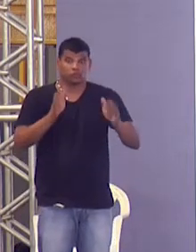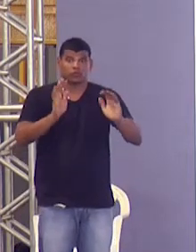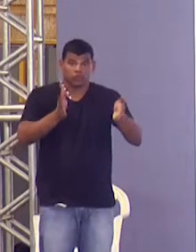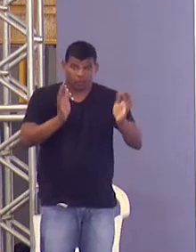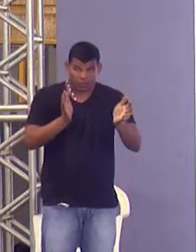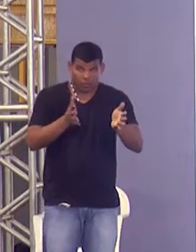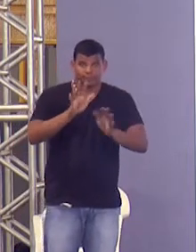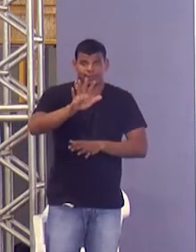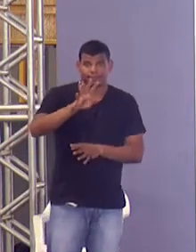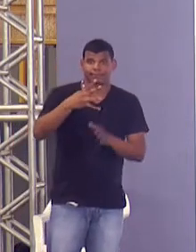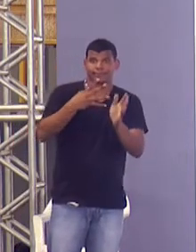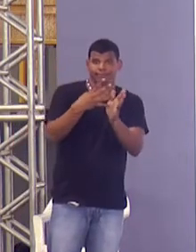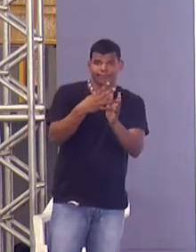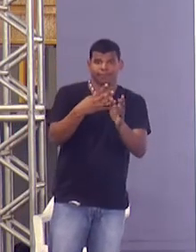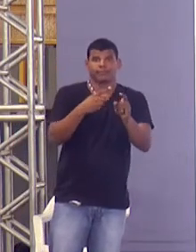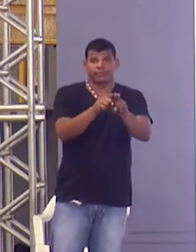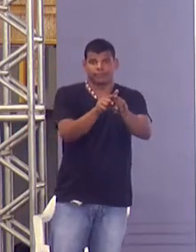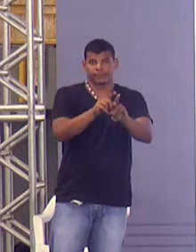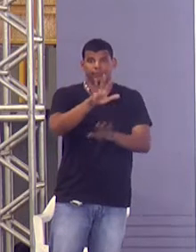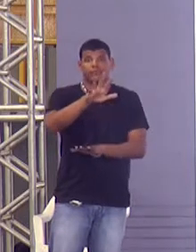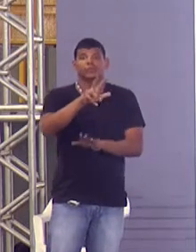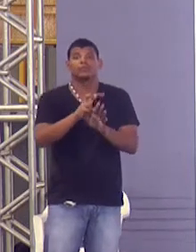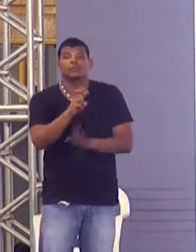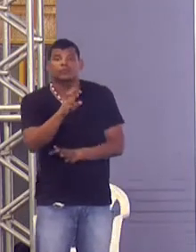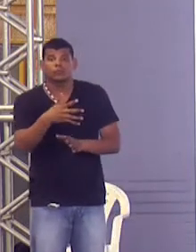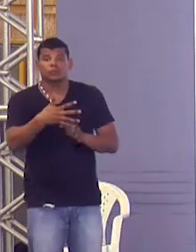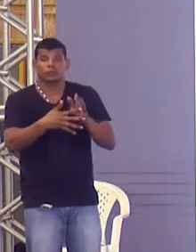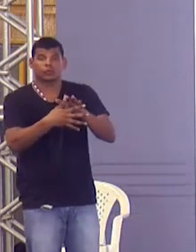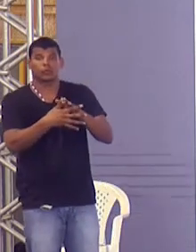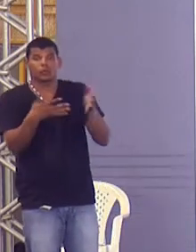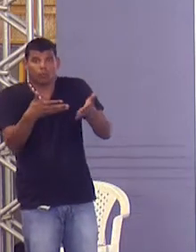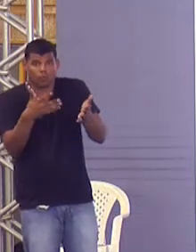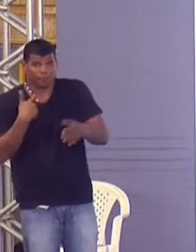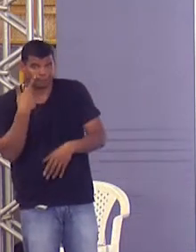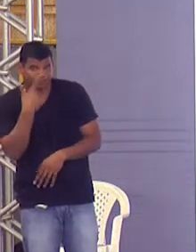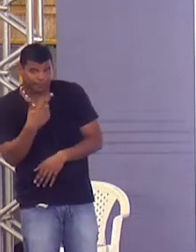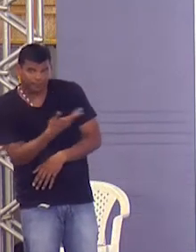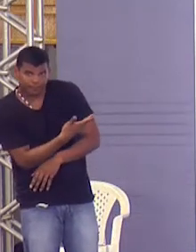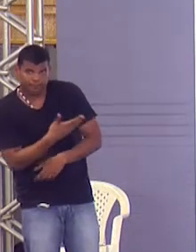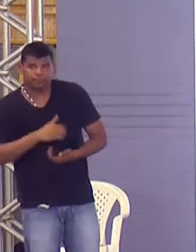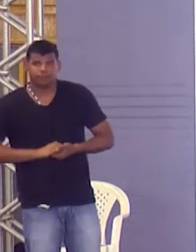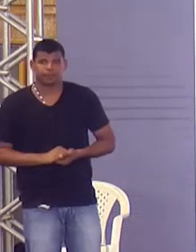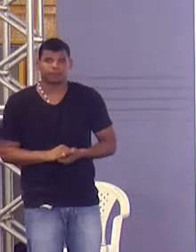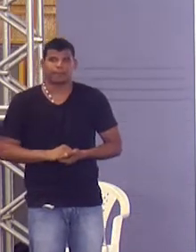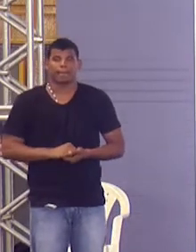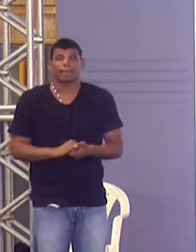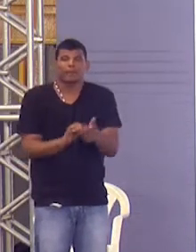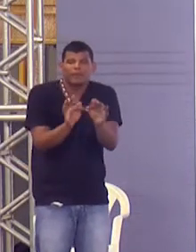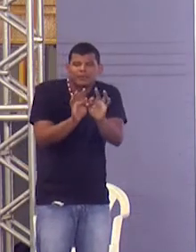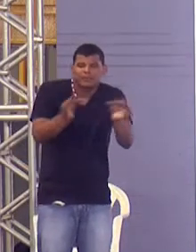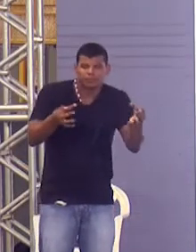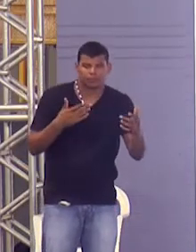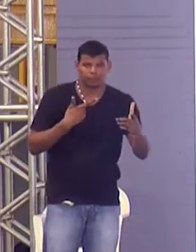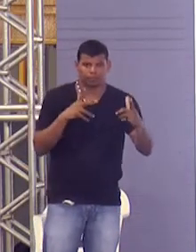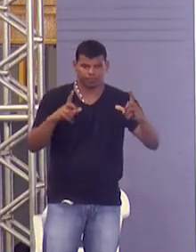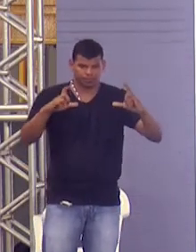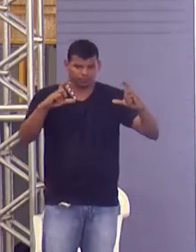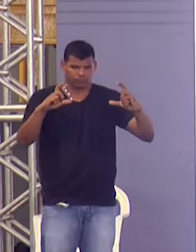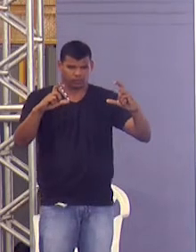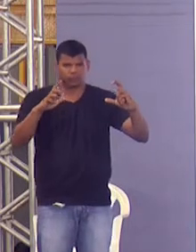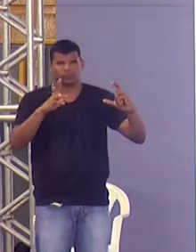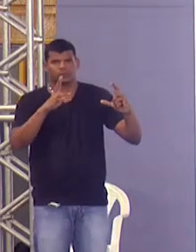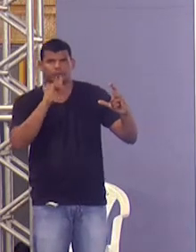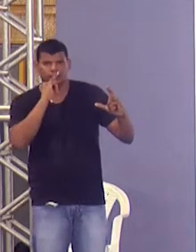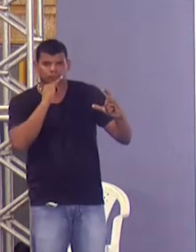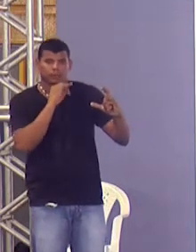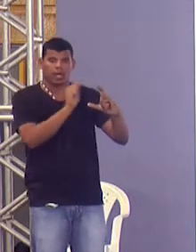A propriedade 5 também é uma propriedade simples. Você tem ali, ó, dentro de um parêntese, A multiplicado